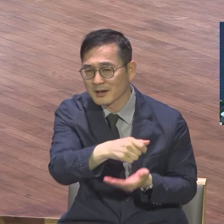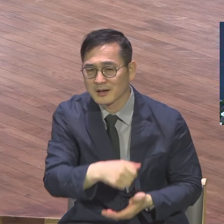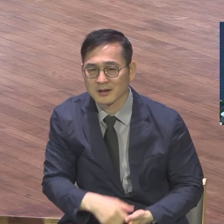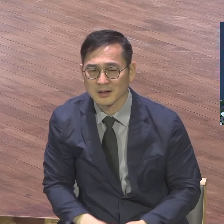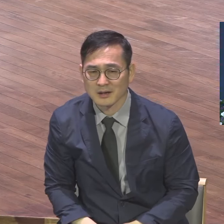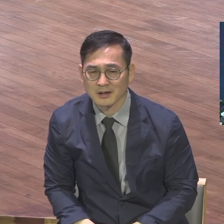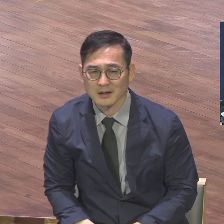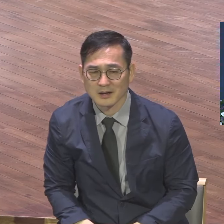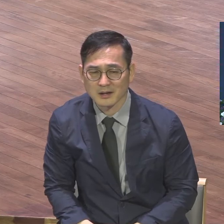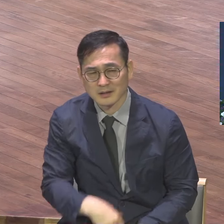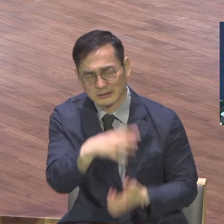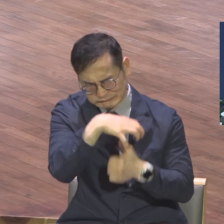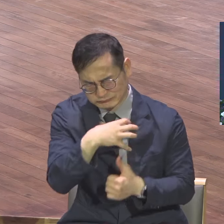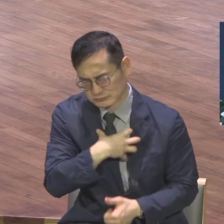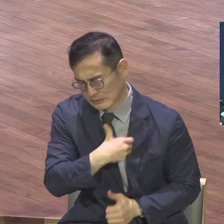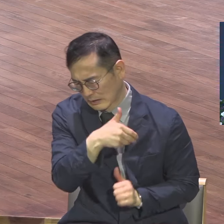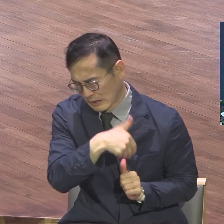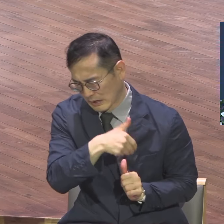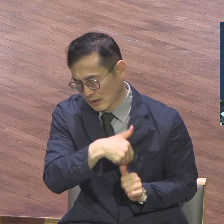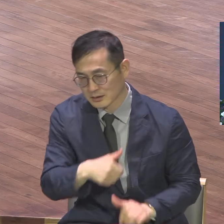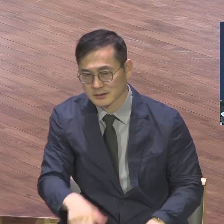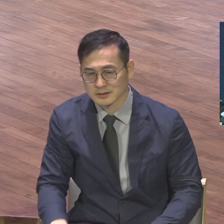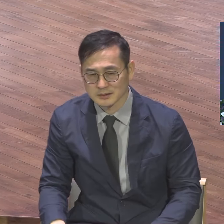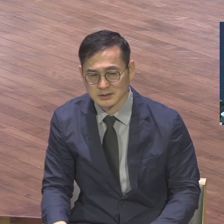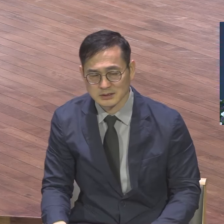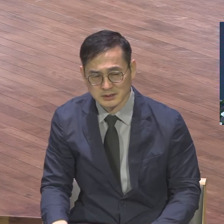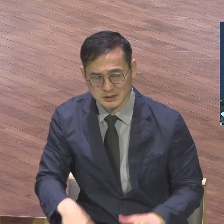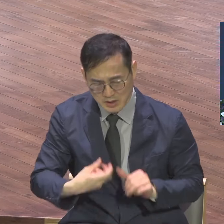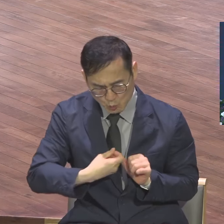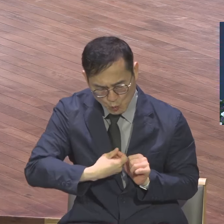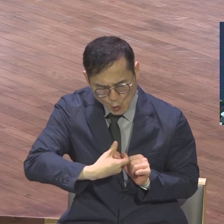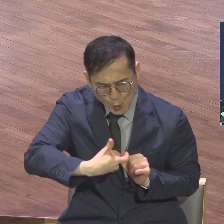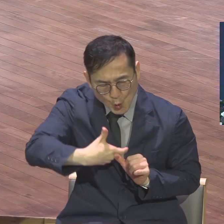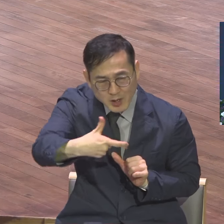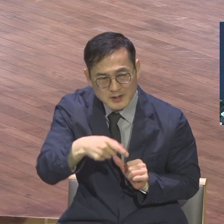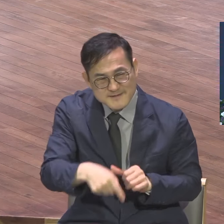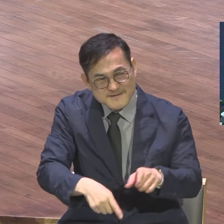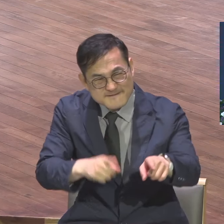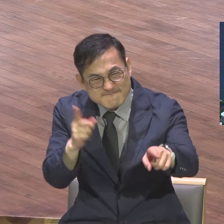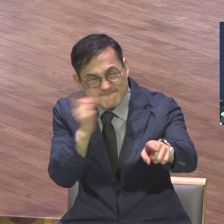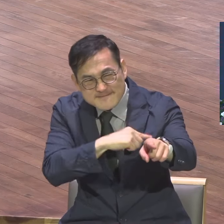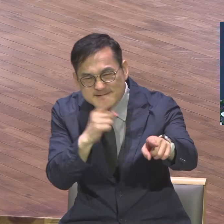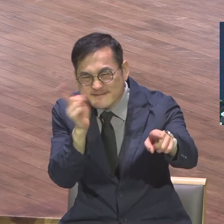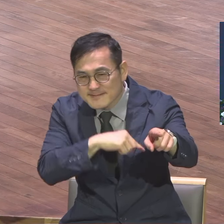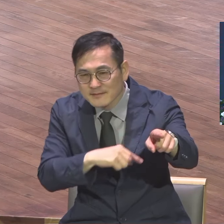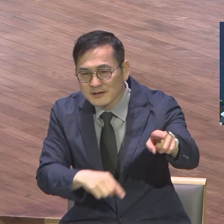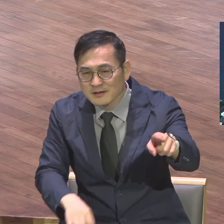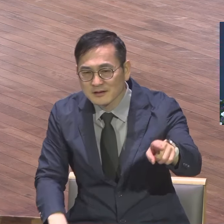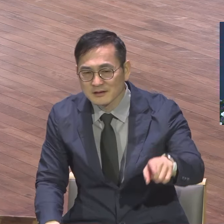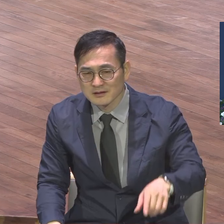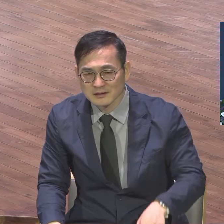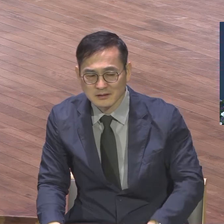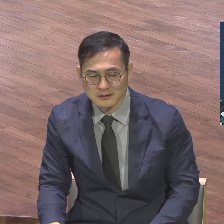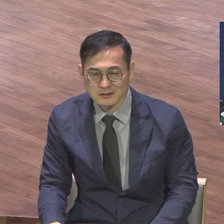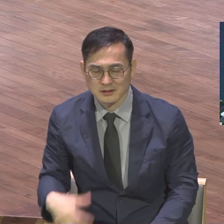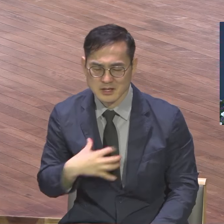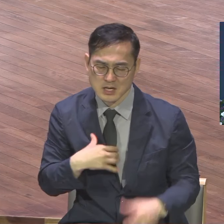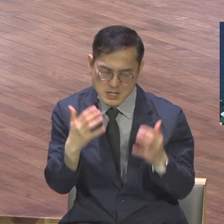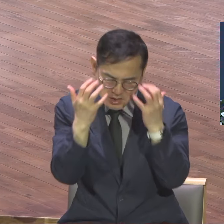이런 고통 속에 이 착취를 당하면서 이 악한 사람들에게 고통을 당하는